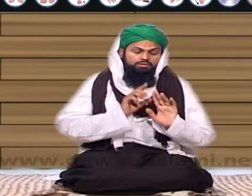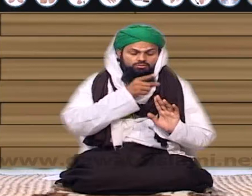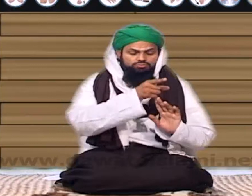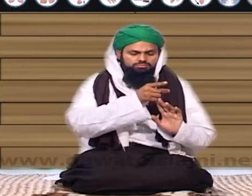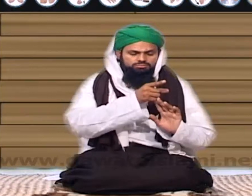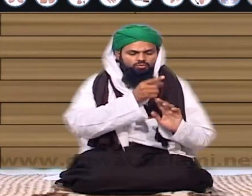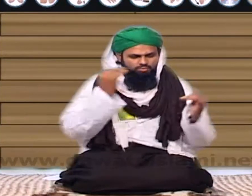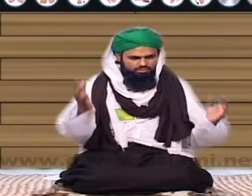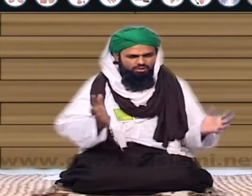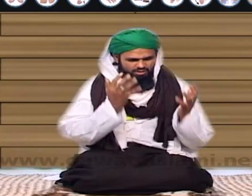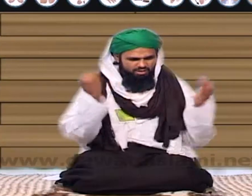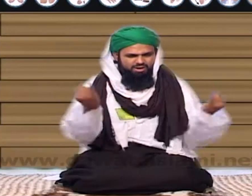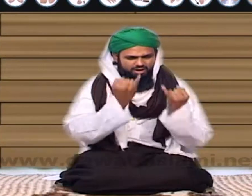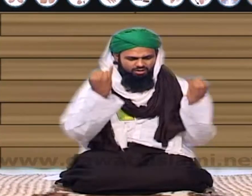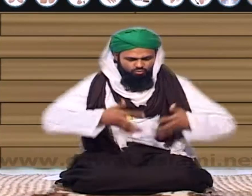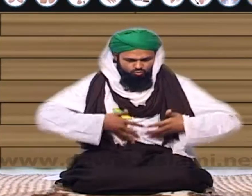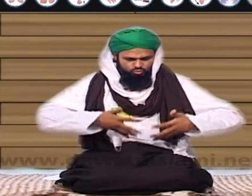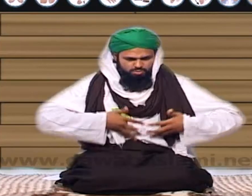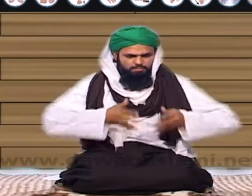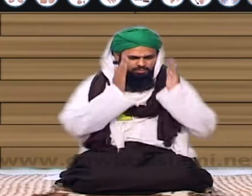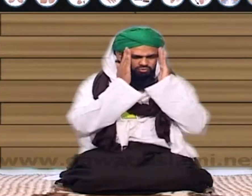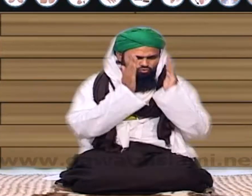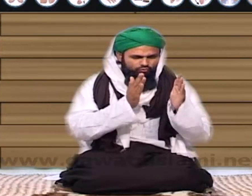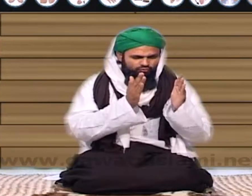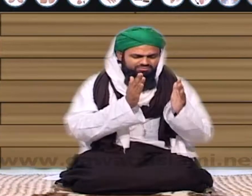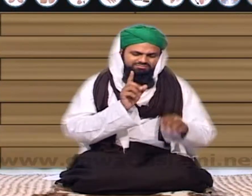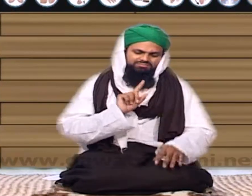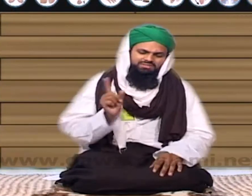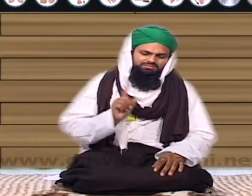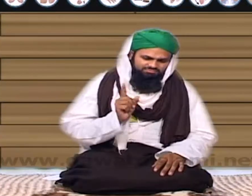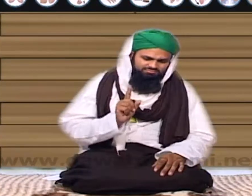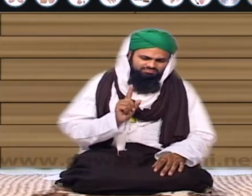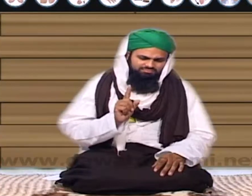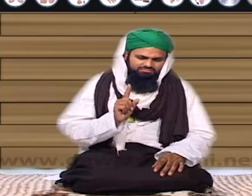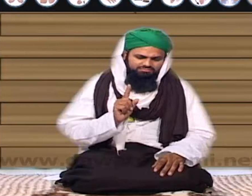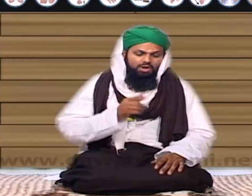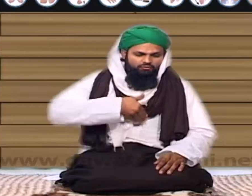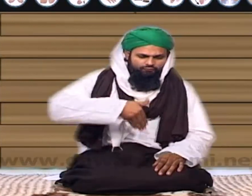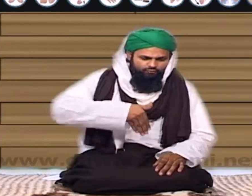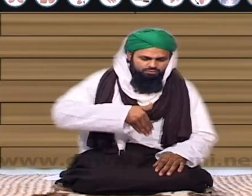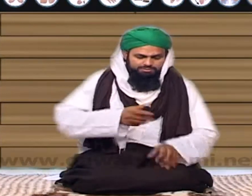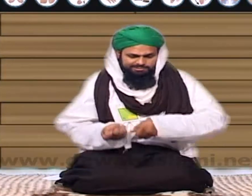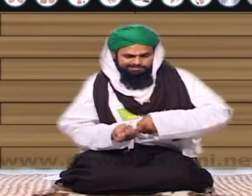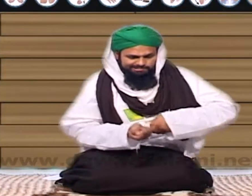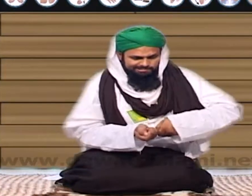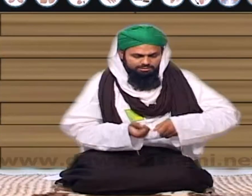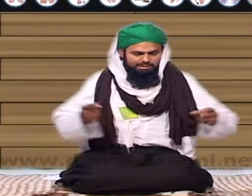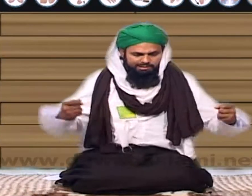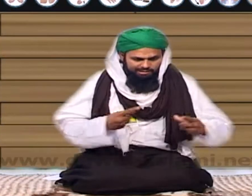میں سنا دی جا چکی ہے، کیا وہ کھیل کود میں مصروف رہے گا؟ وہ کرکٹ کے میدان میں نظر آئے گا، فٹ بال اچھالتے ہوئے نظر آئے گا،